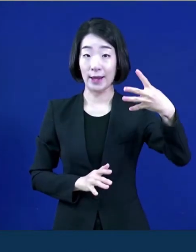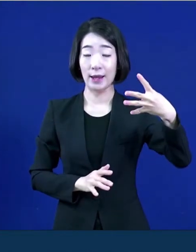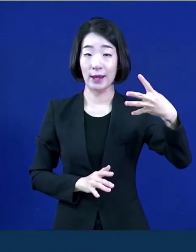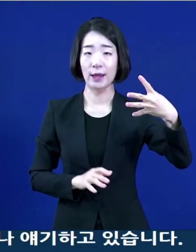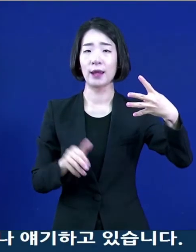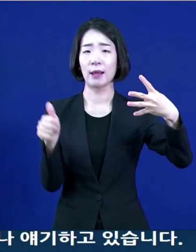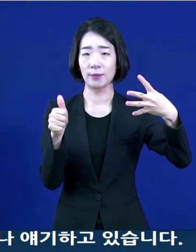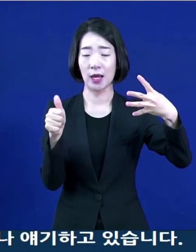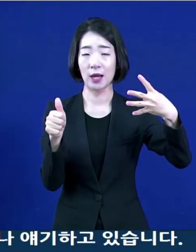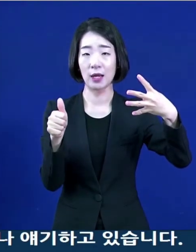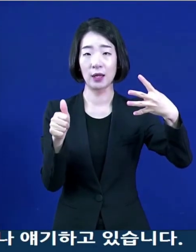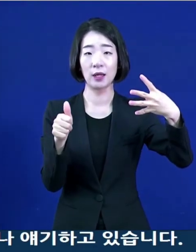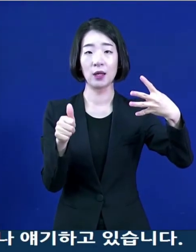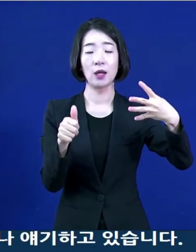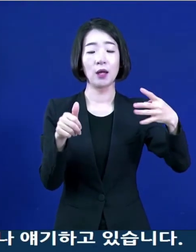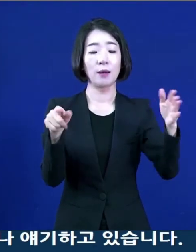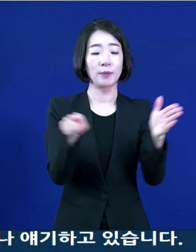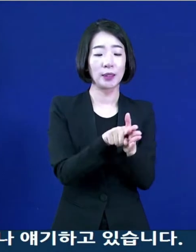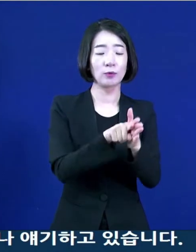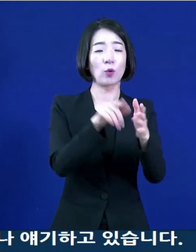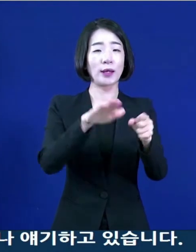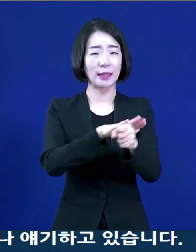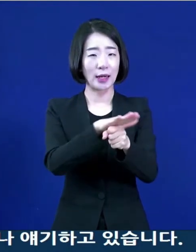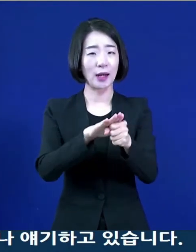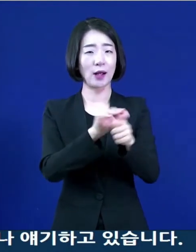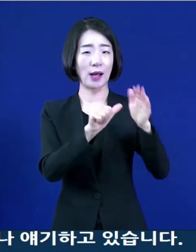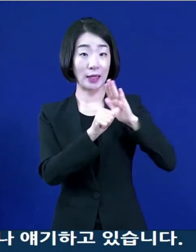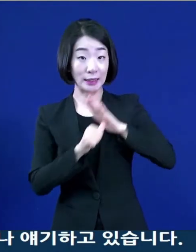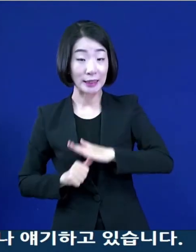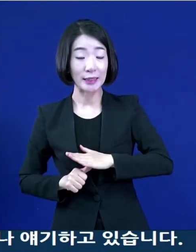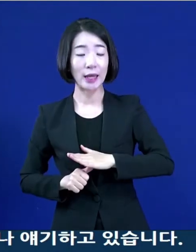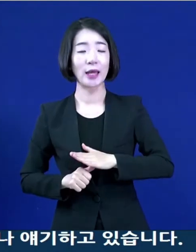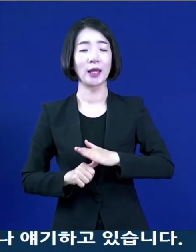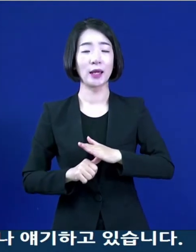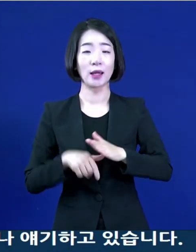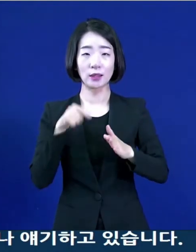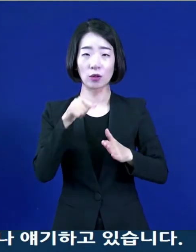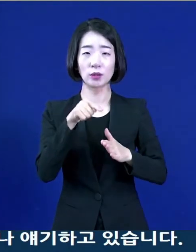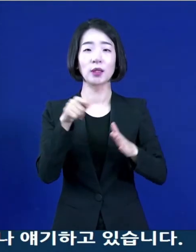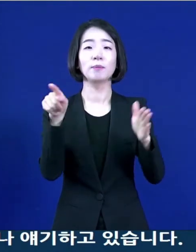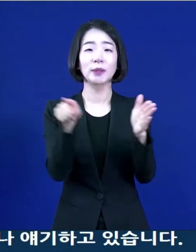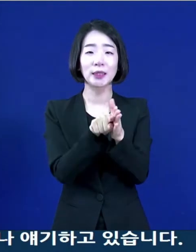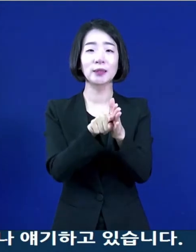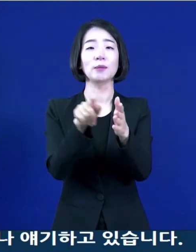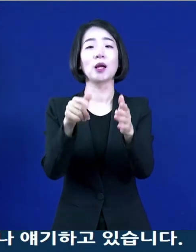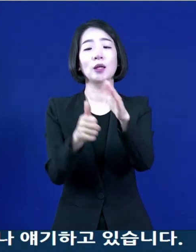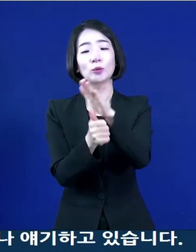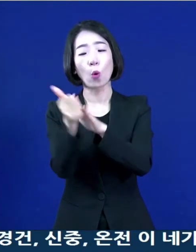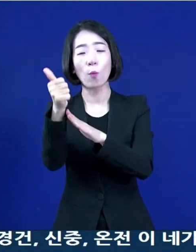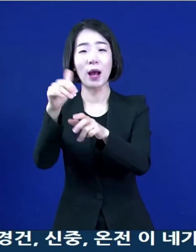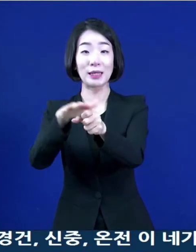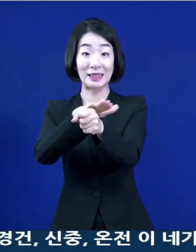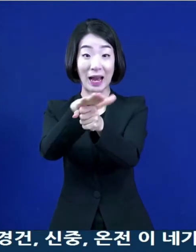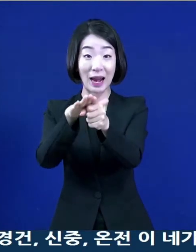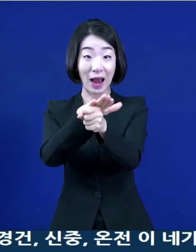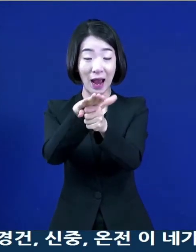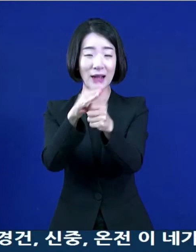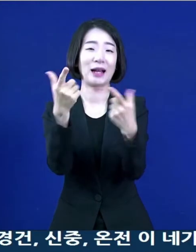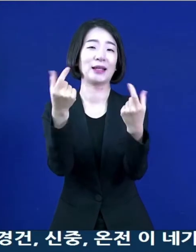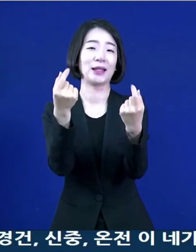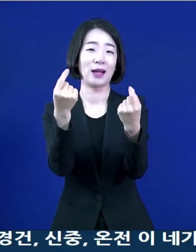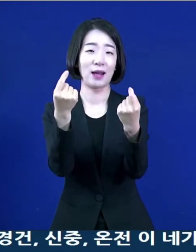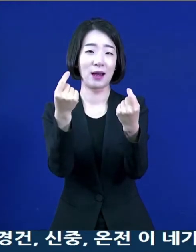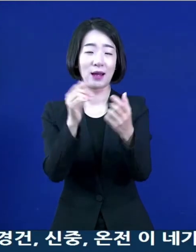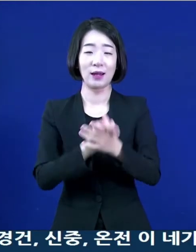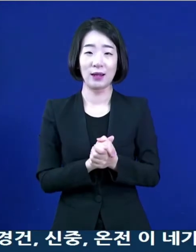끝부분에 믿음과 사랑과 인내, 이것은 믿음, 사랑, 소망으로 보셔도 돼요. 인내와 소망은 짝꿍입니다.